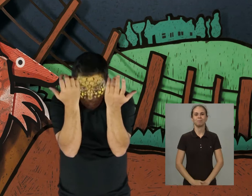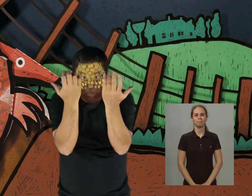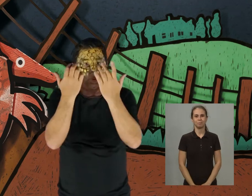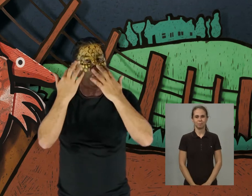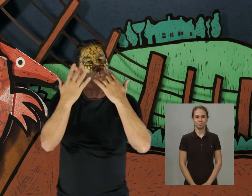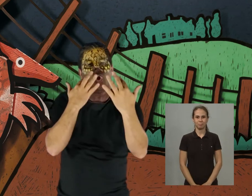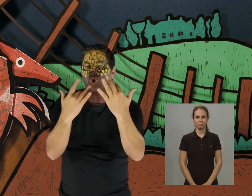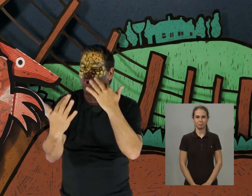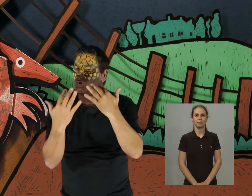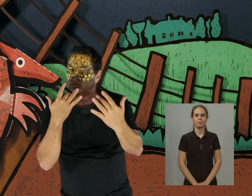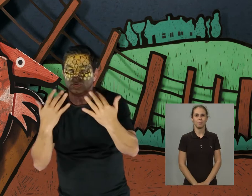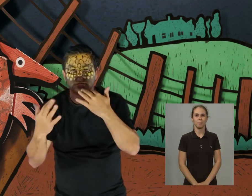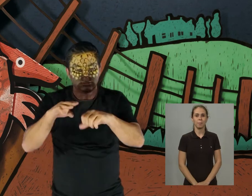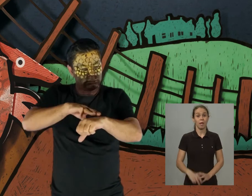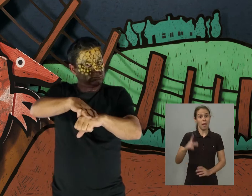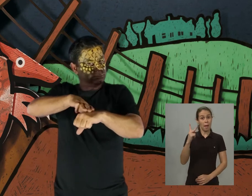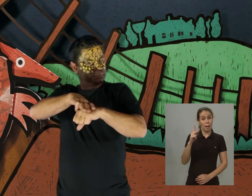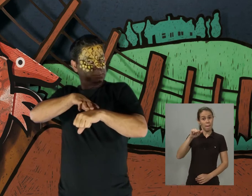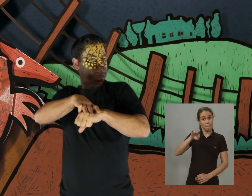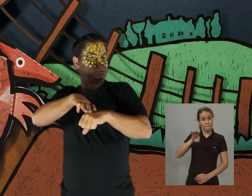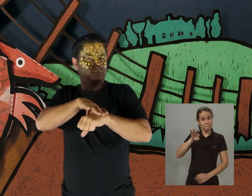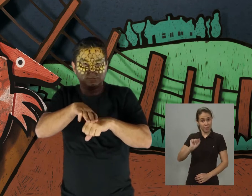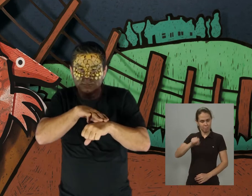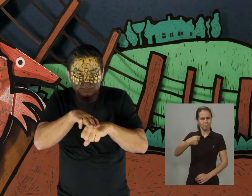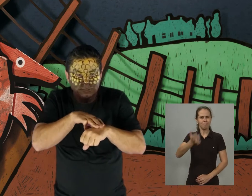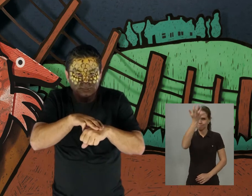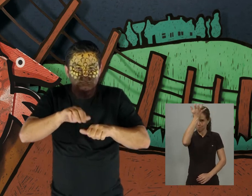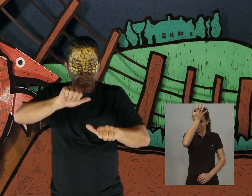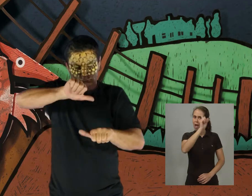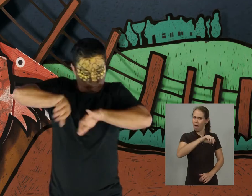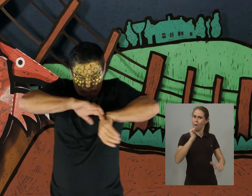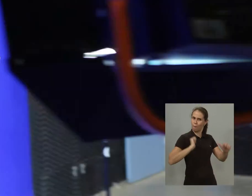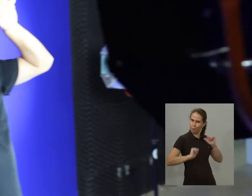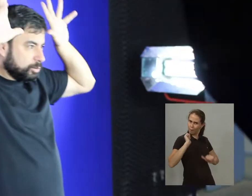Panta foi um dos atores do livro e destaca a importância de participar da produção.